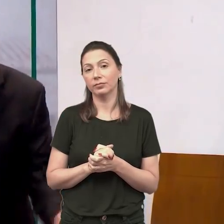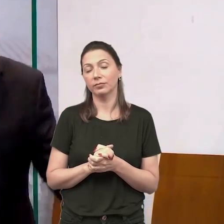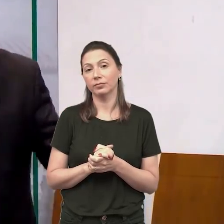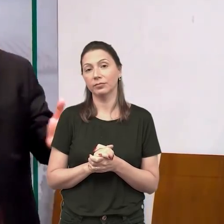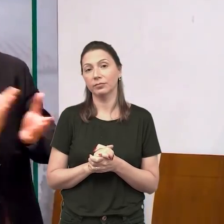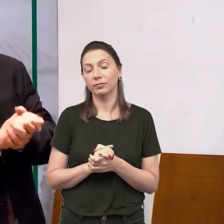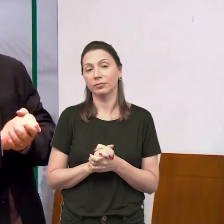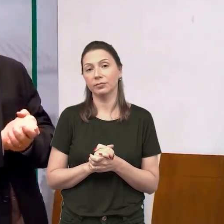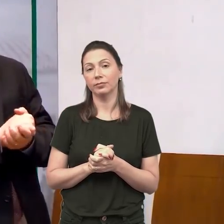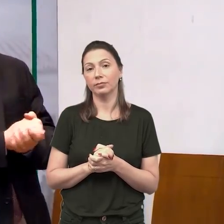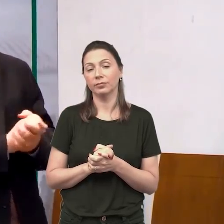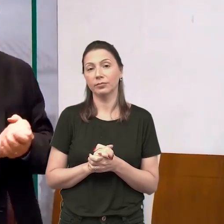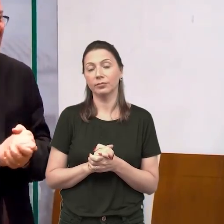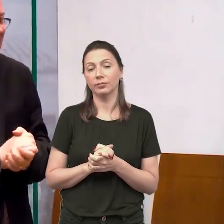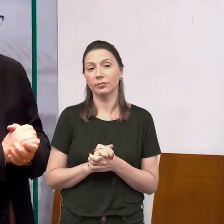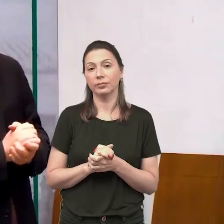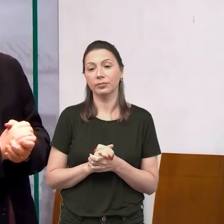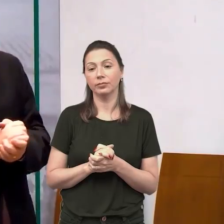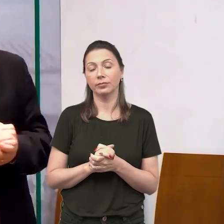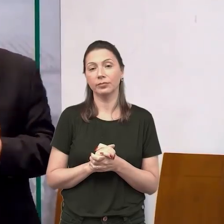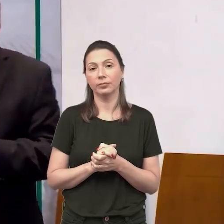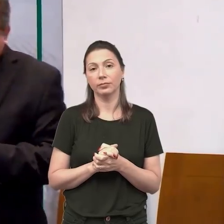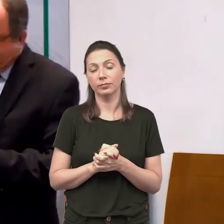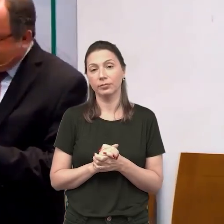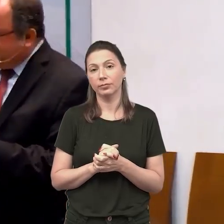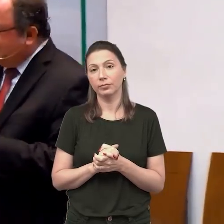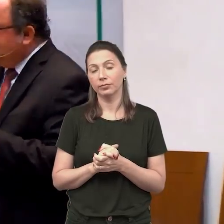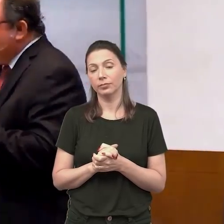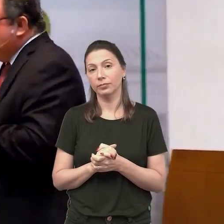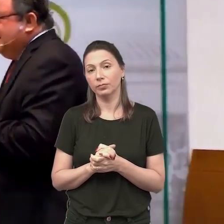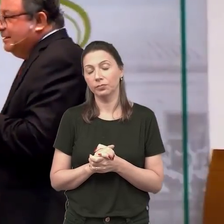para aqui. Hã?